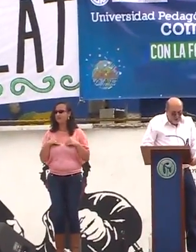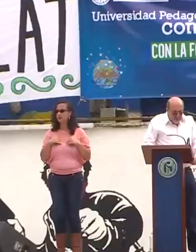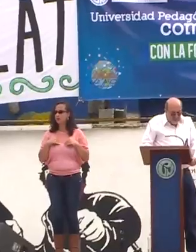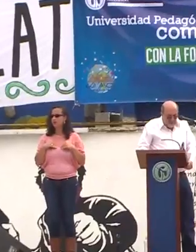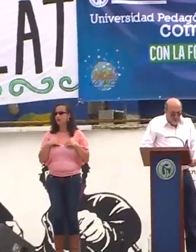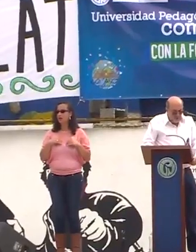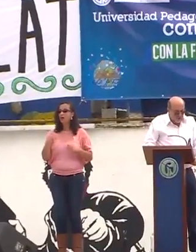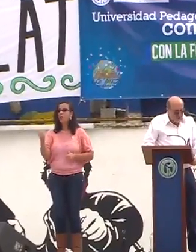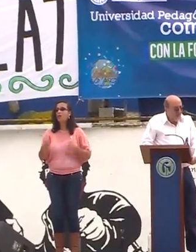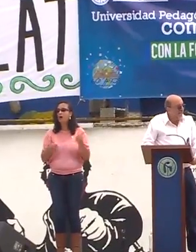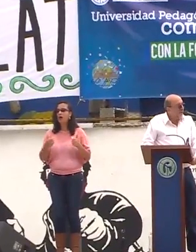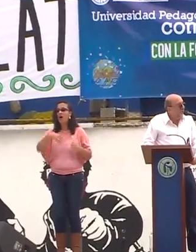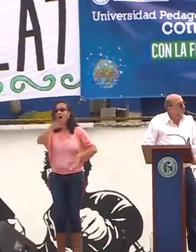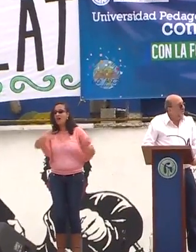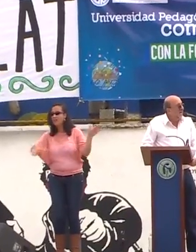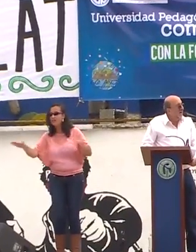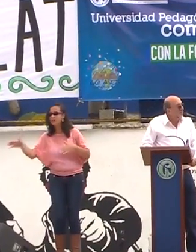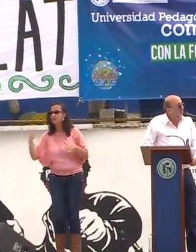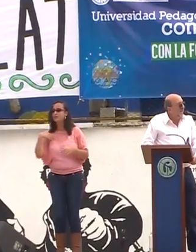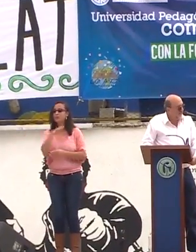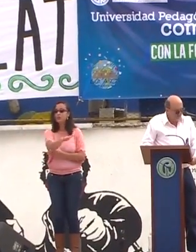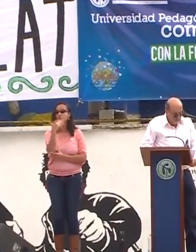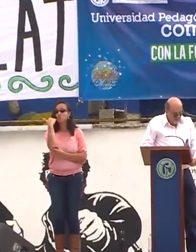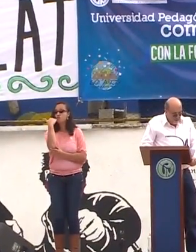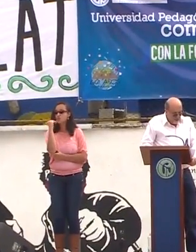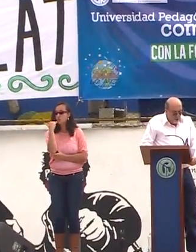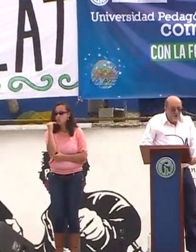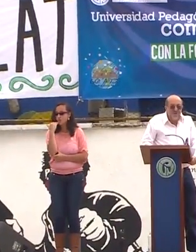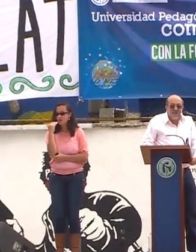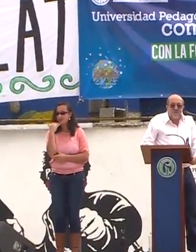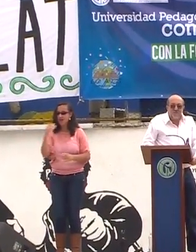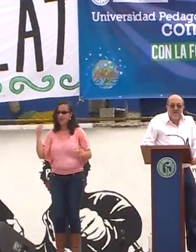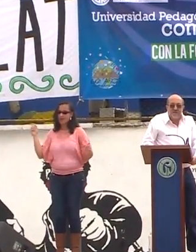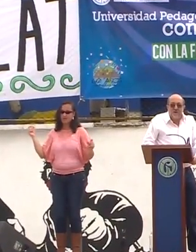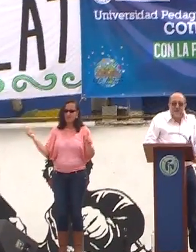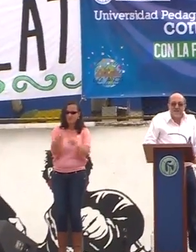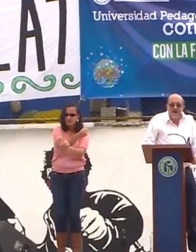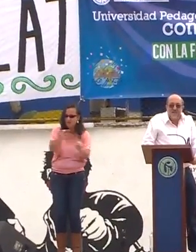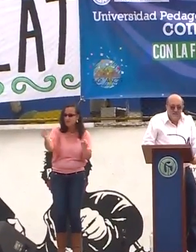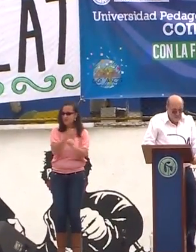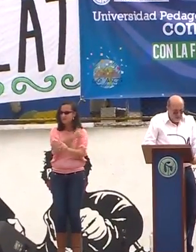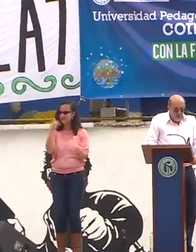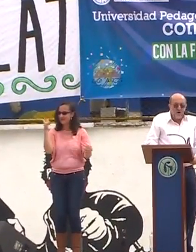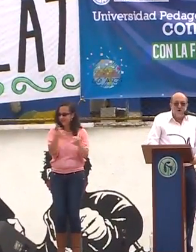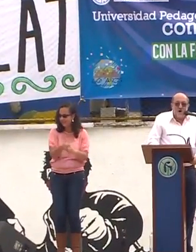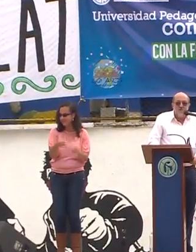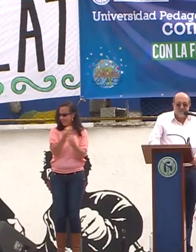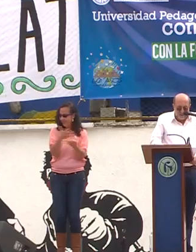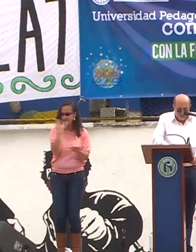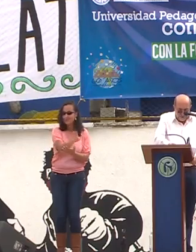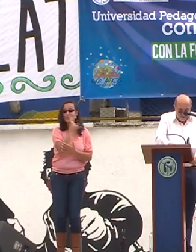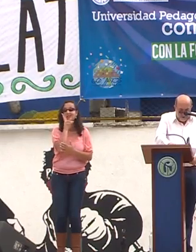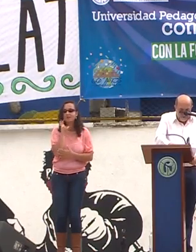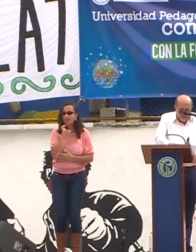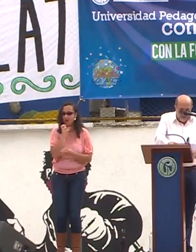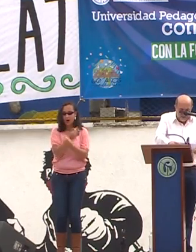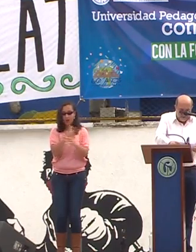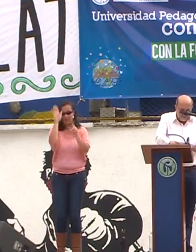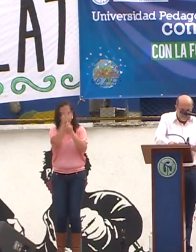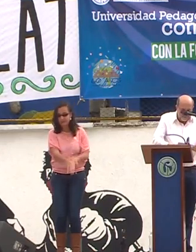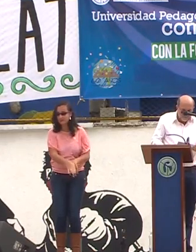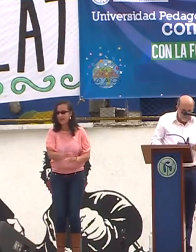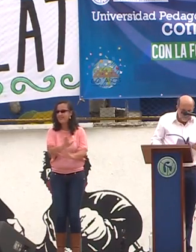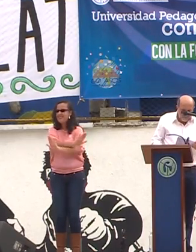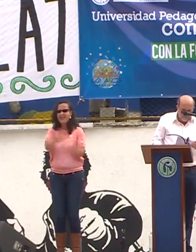ningún tipo de ultraje contra la mujer, contra su sexualidad, contra su